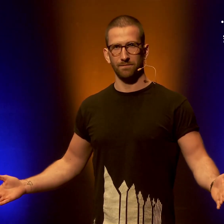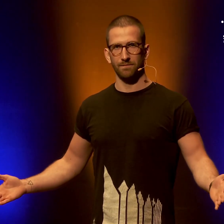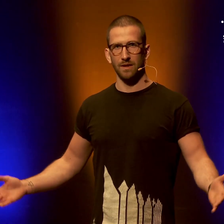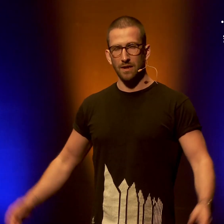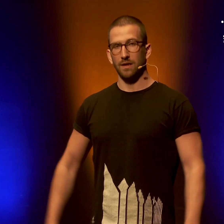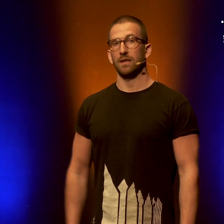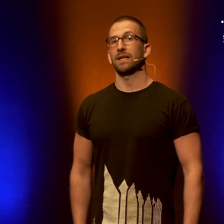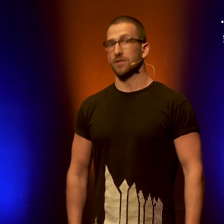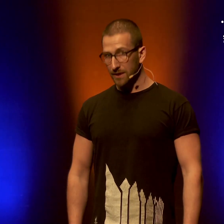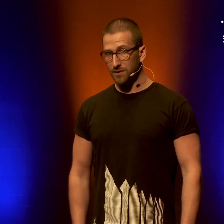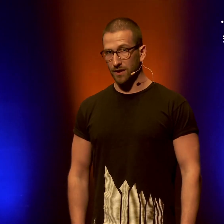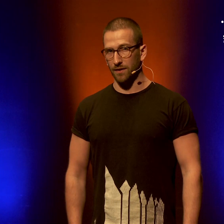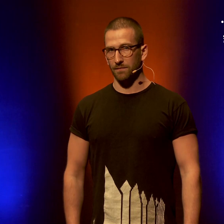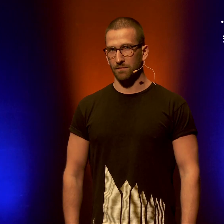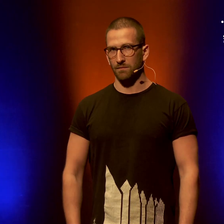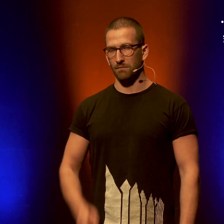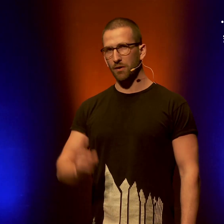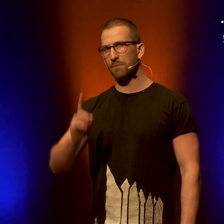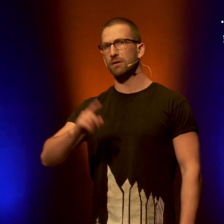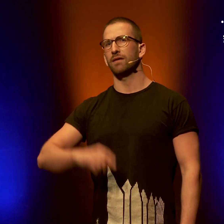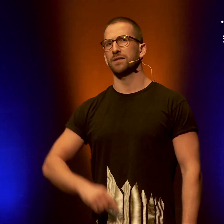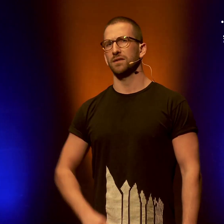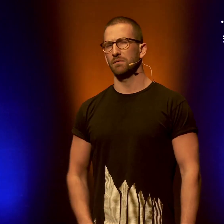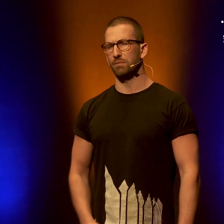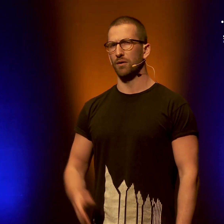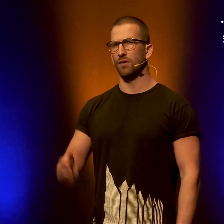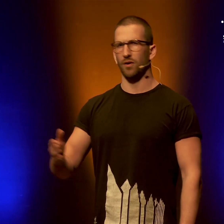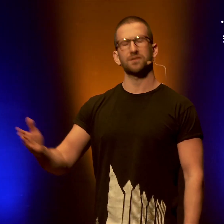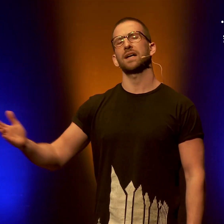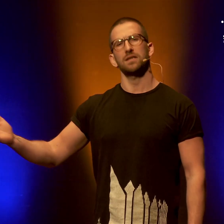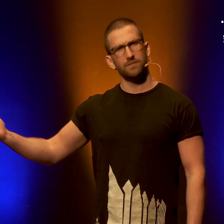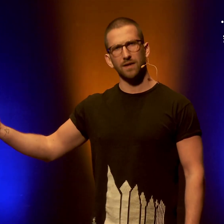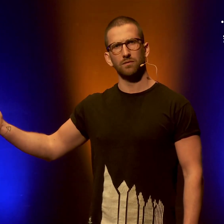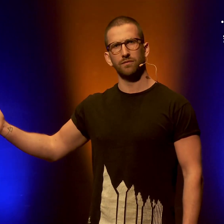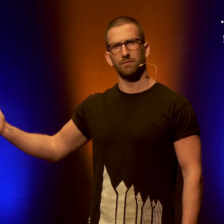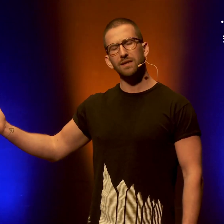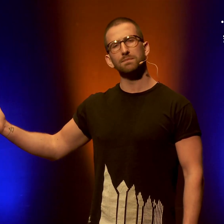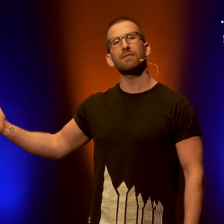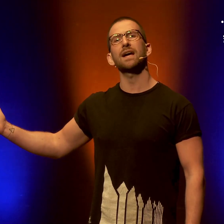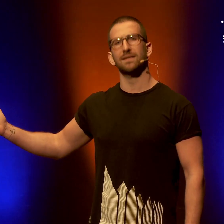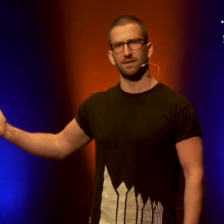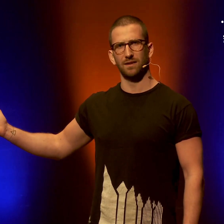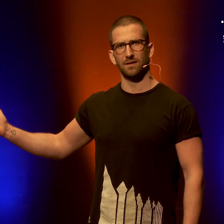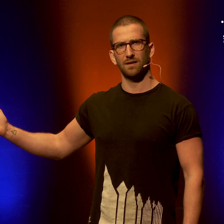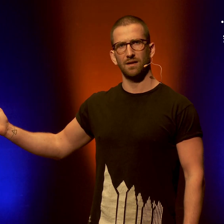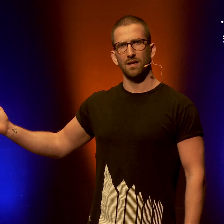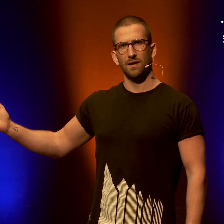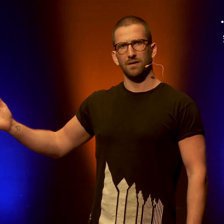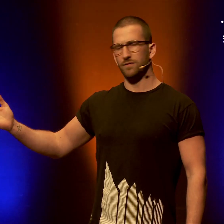filharmonii? Na szczęście mogę pływać po oceanie dźwięków bez prawa